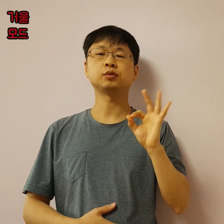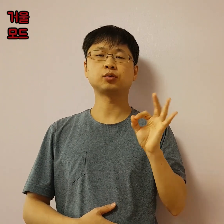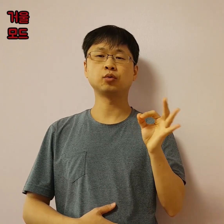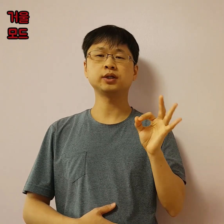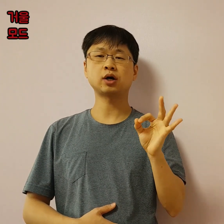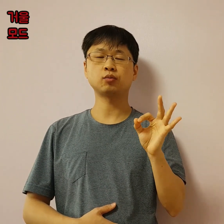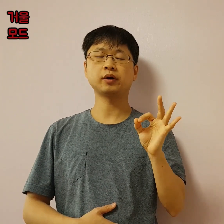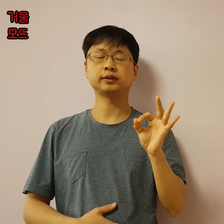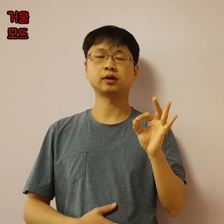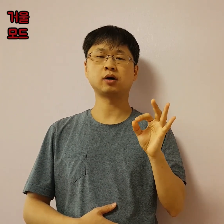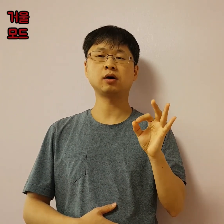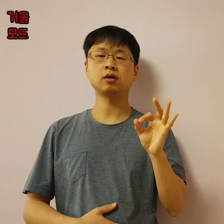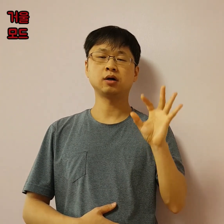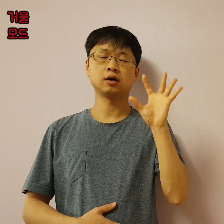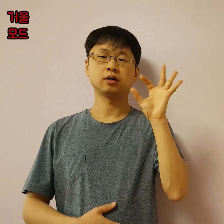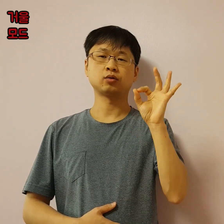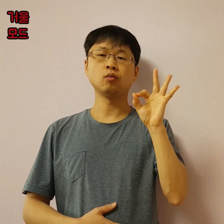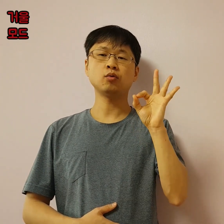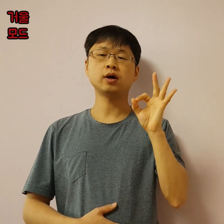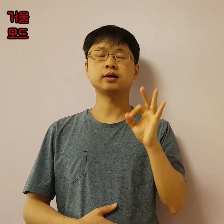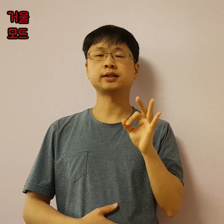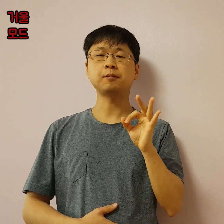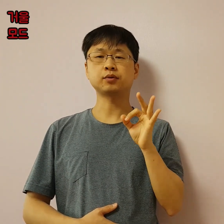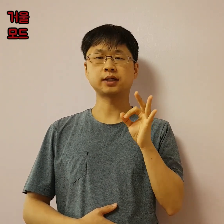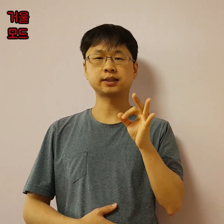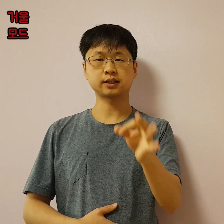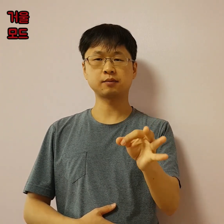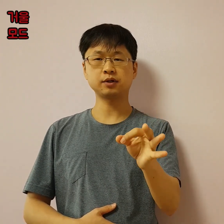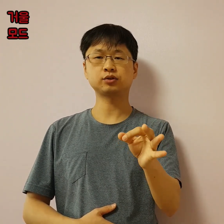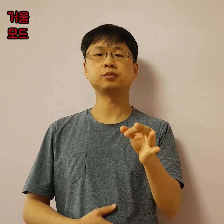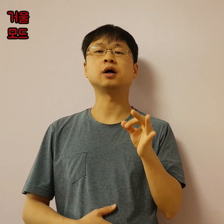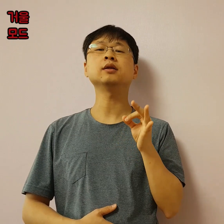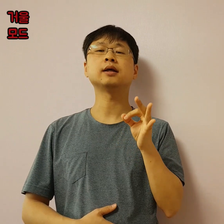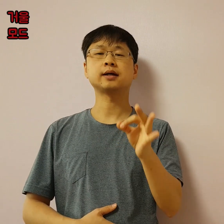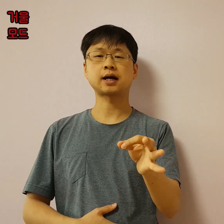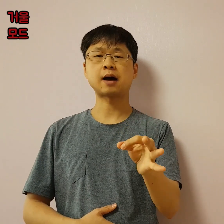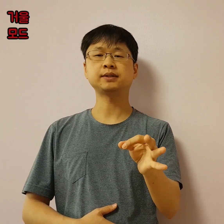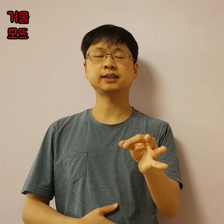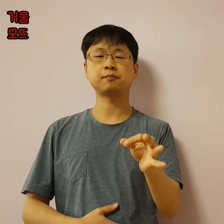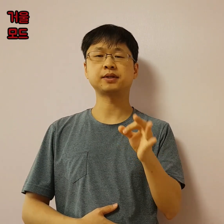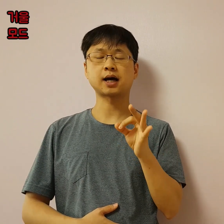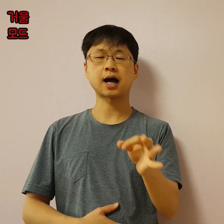흔들어주면 돈이라고 배웠죠. 돈 모양을 해서 앞으로 살짝 내밀어주면 값이 됩니다.